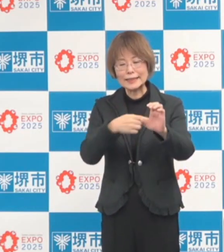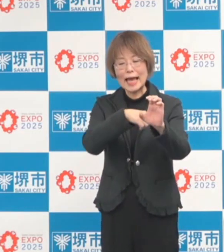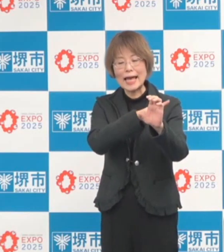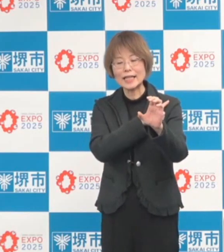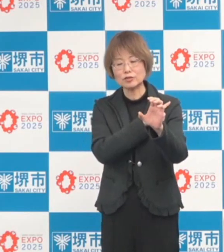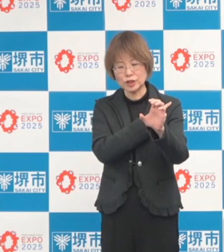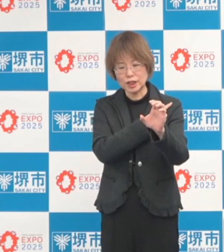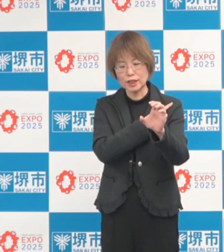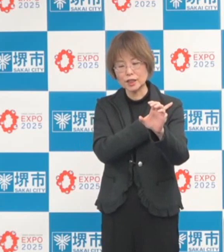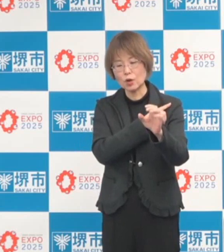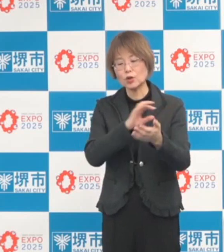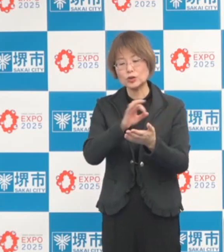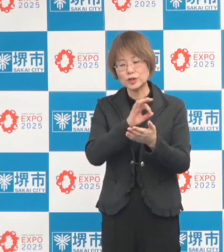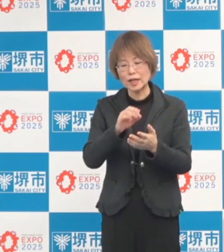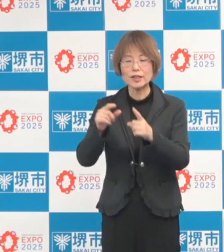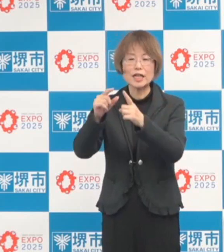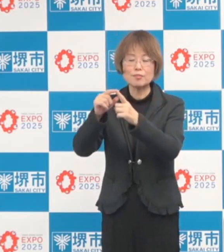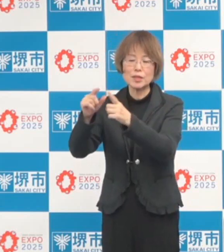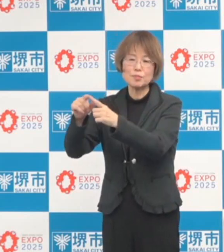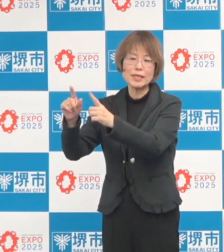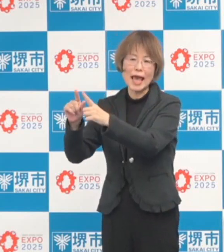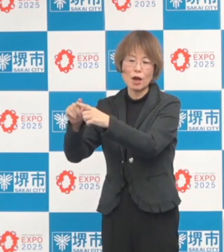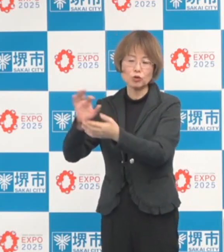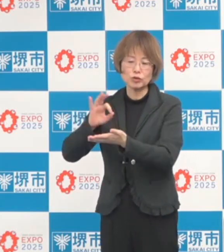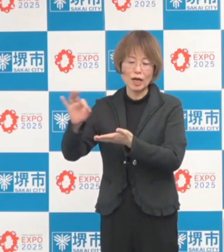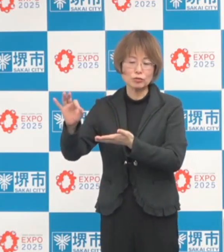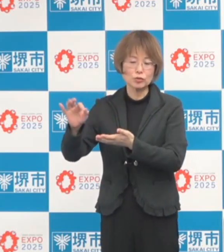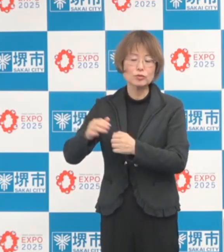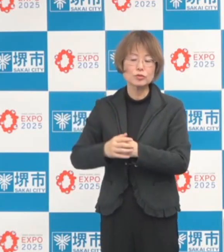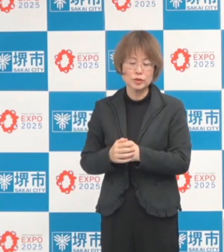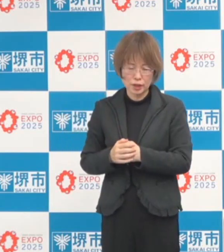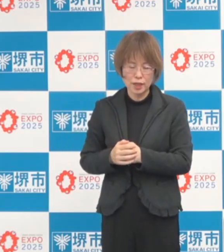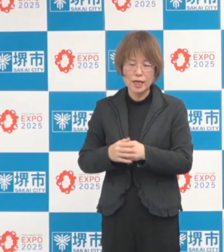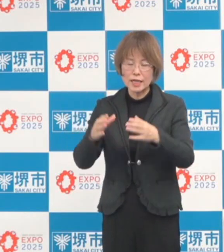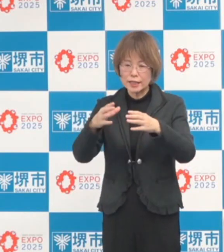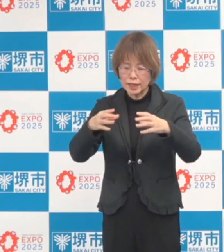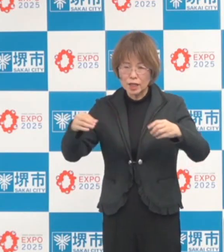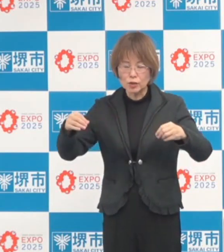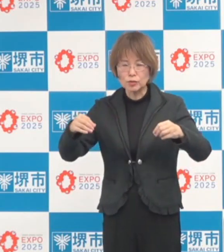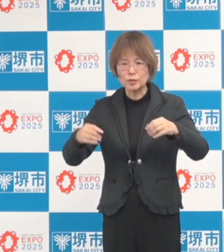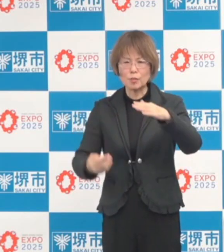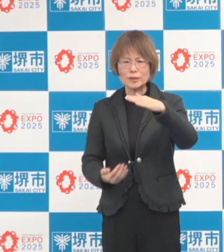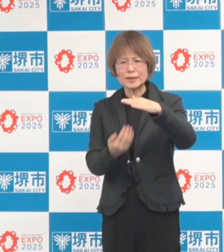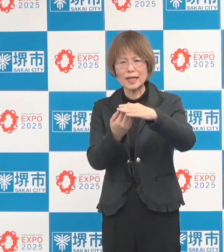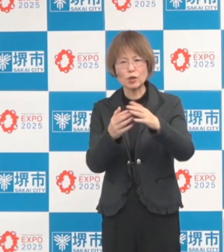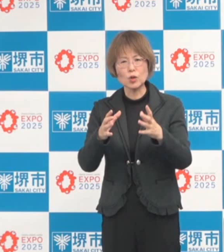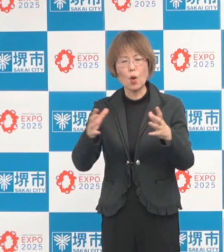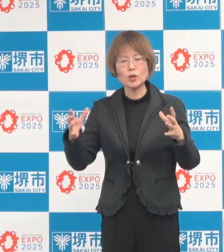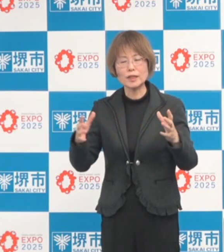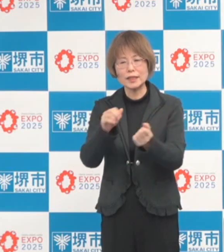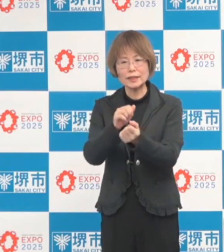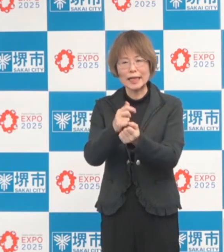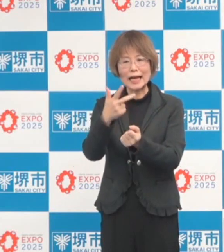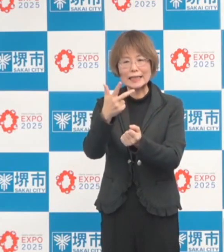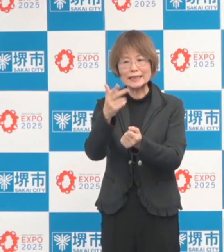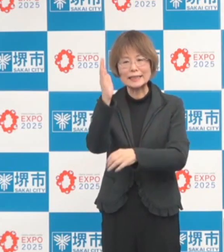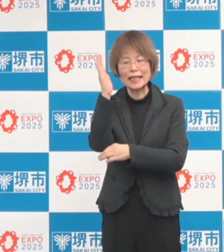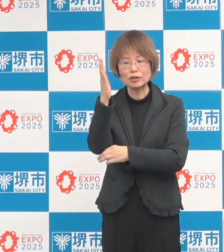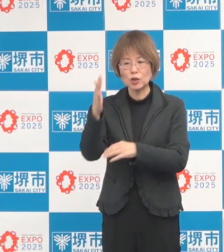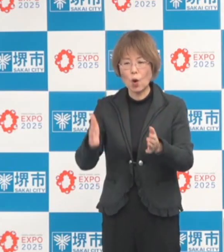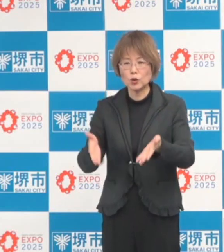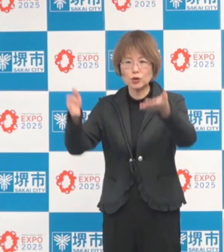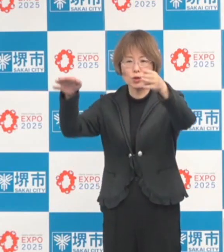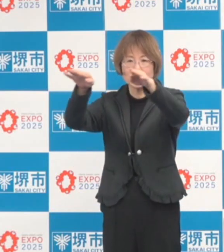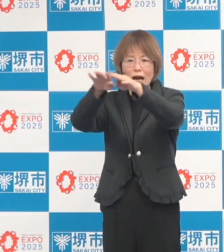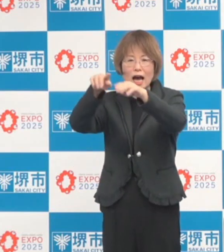PPA や既存庁舎の改修等では、全国最大規模となります堺市役所本庁舎のゼブ